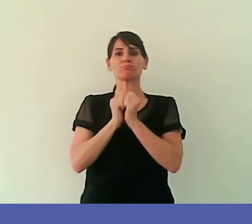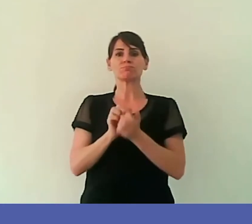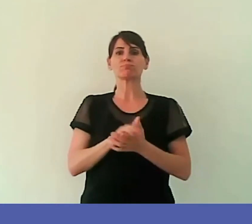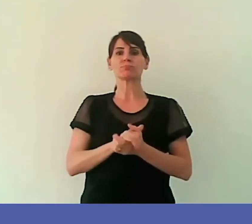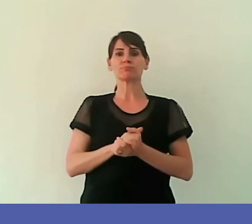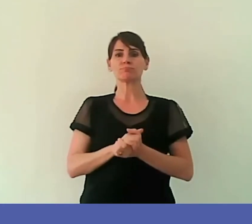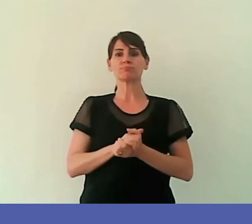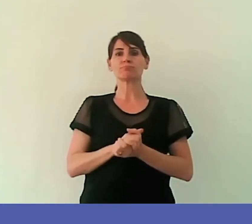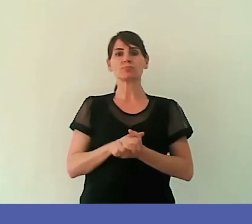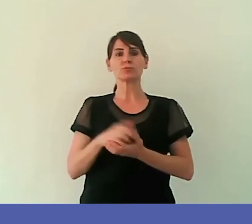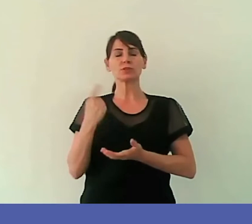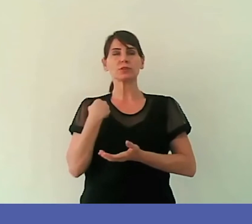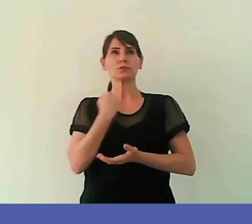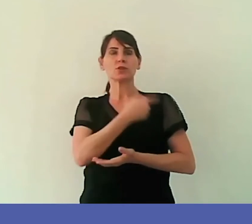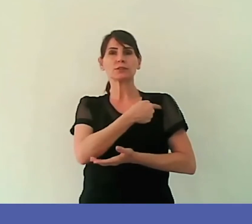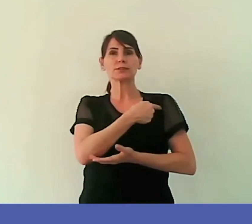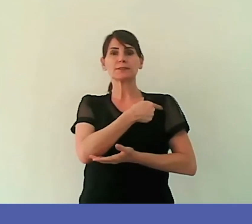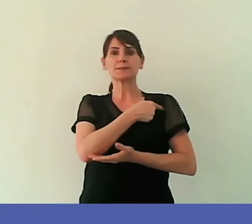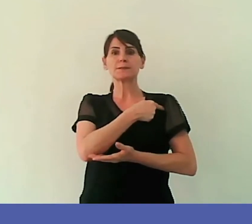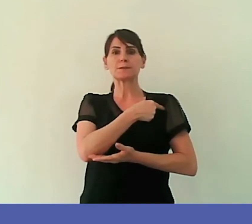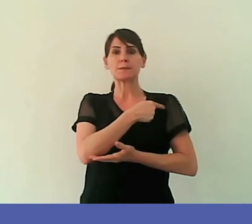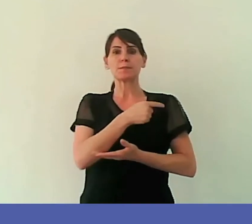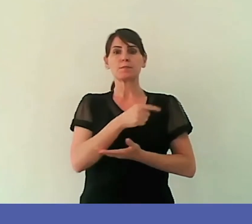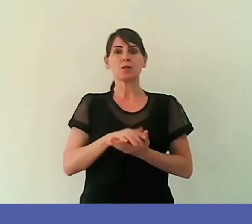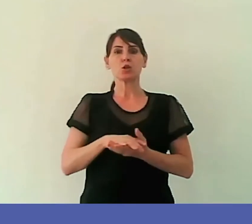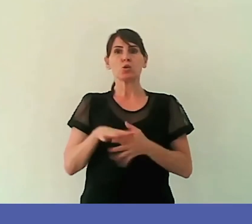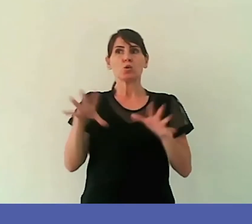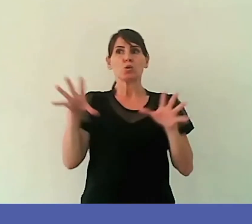Nós estamos na noite.